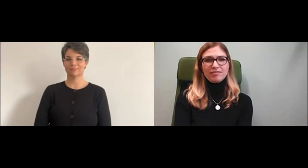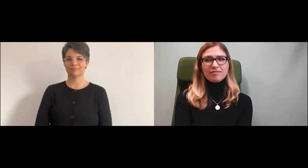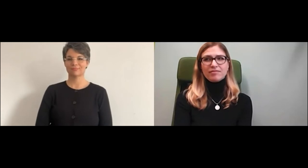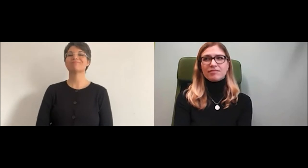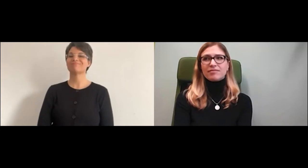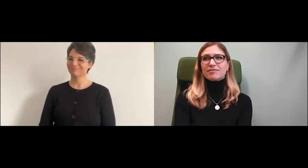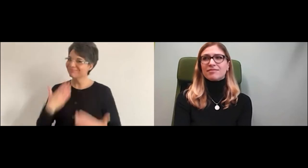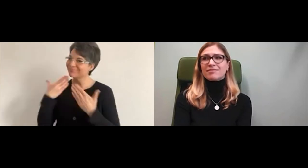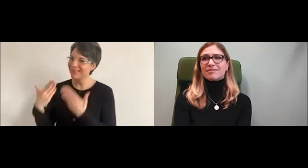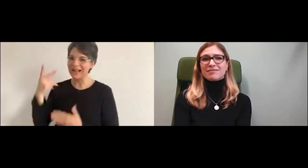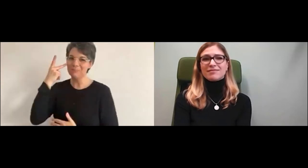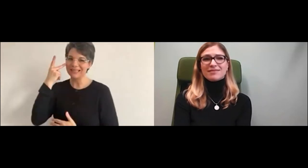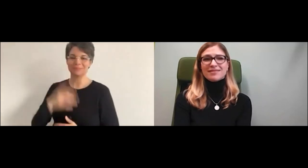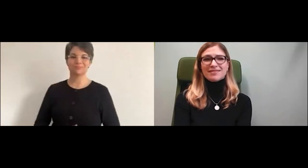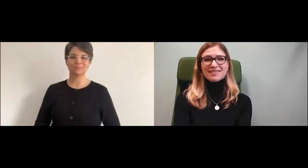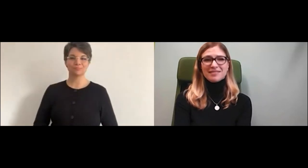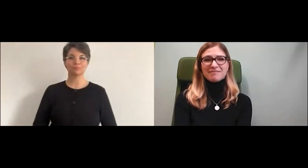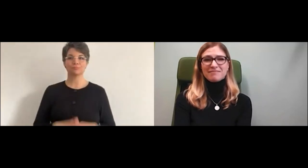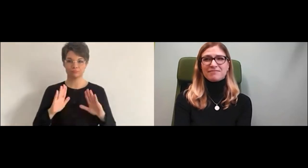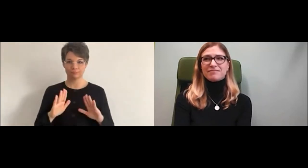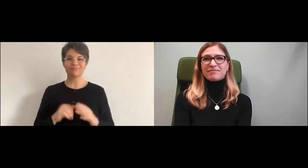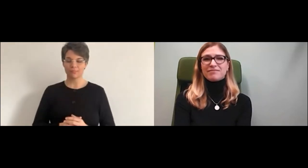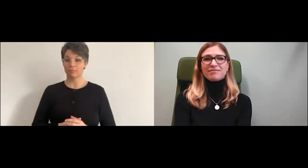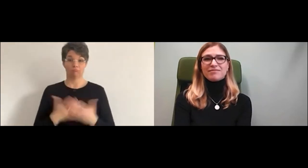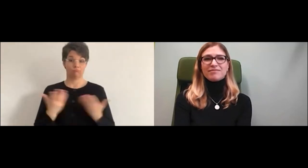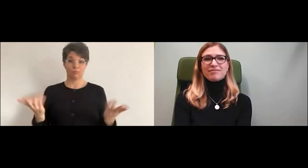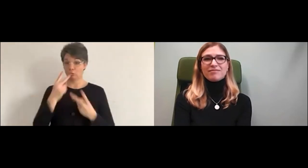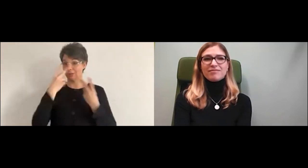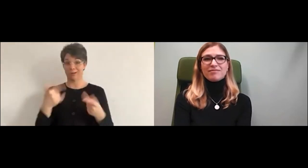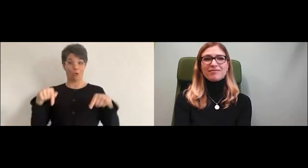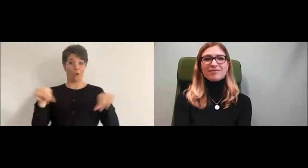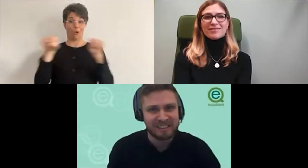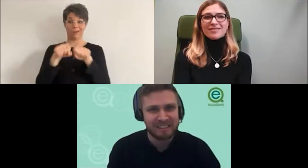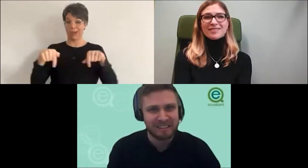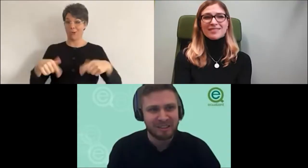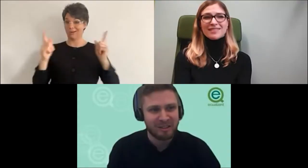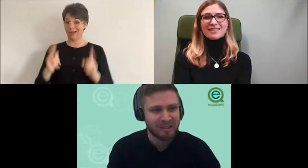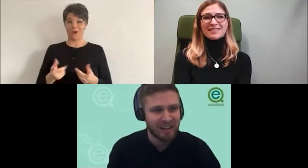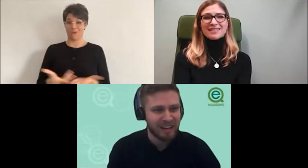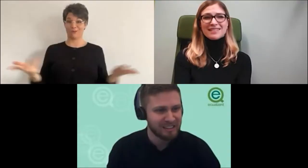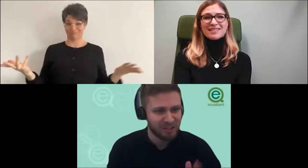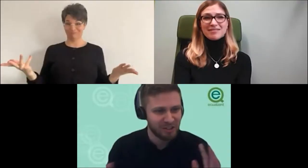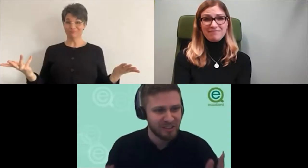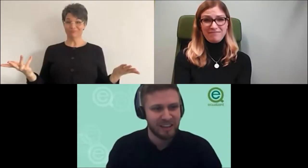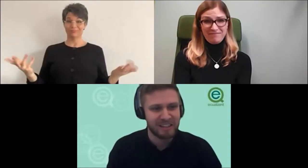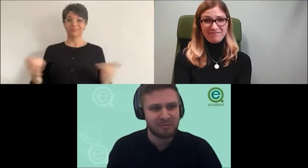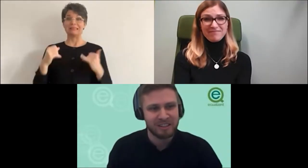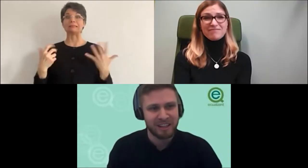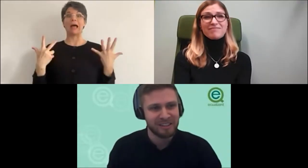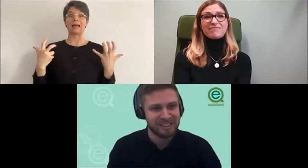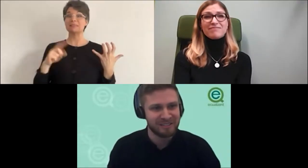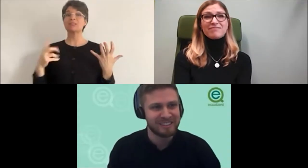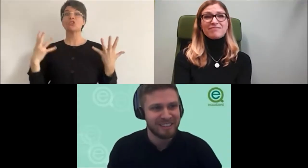Vielen Dank. Und wie Sie sehen, auch heute sind wir online. Wir sind jetzt 80, 90